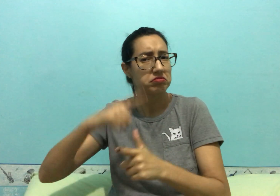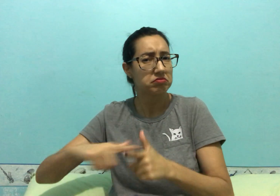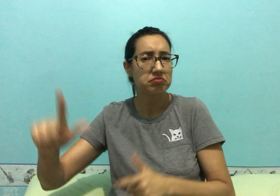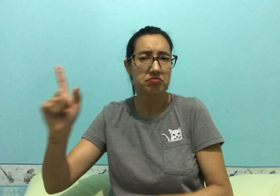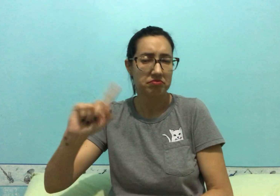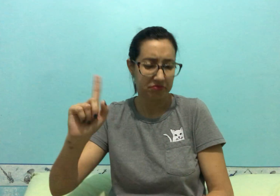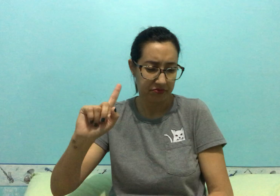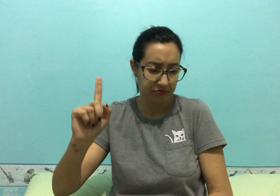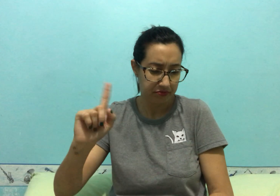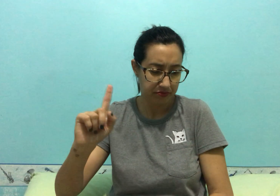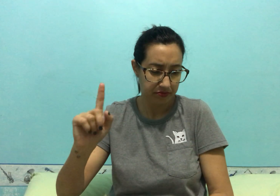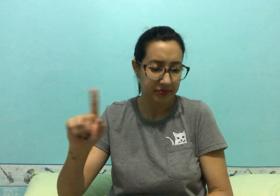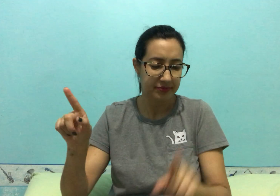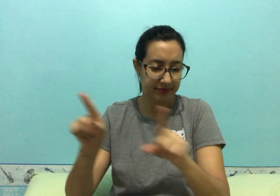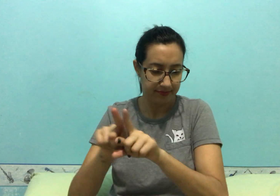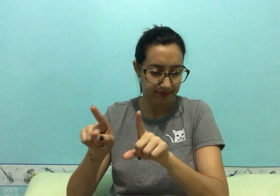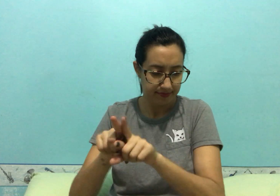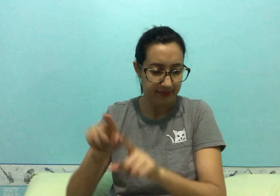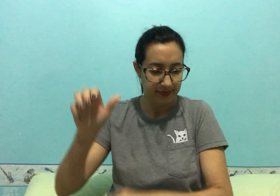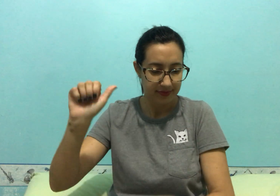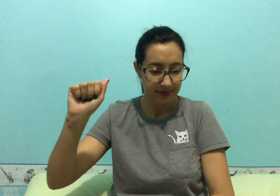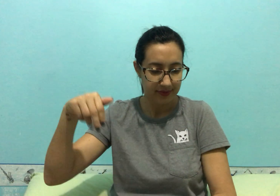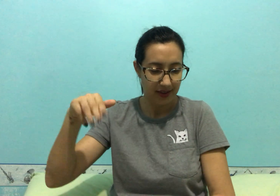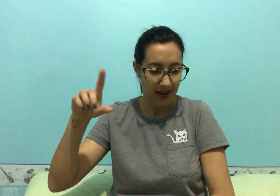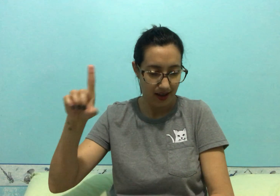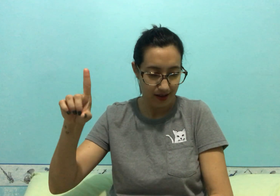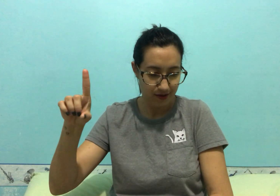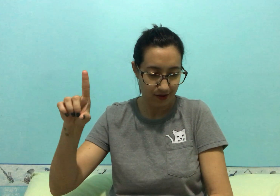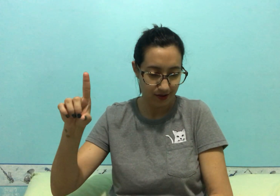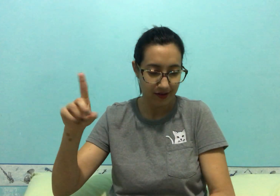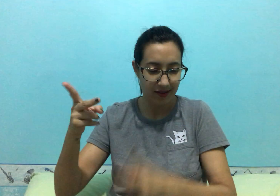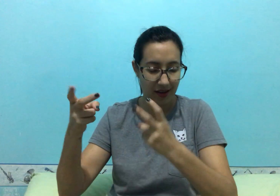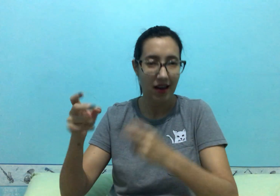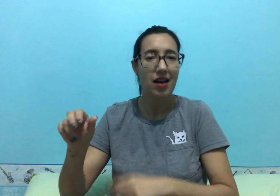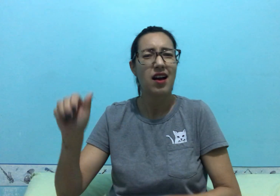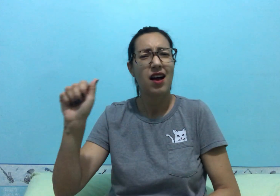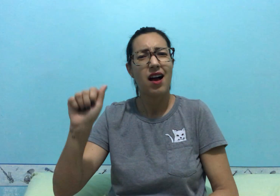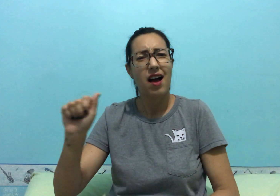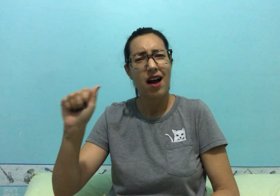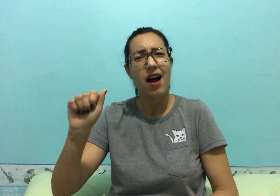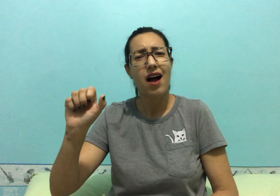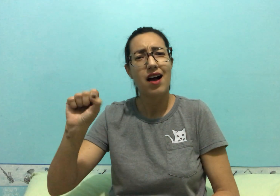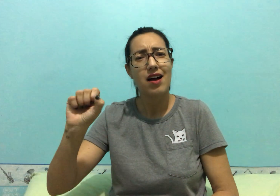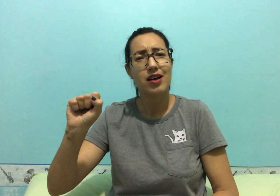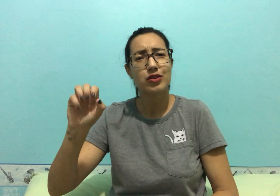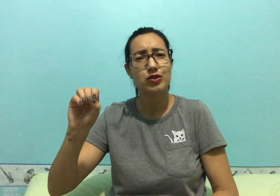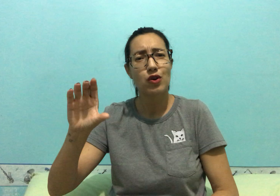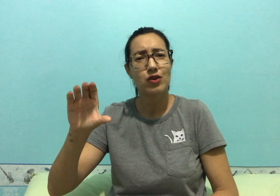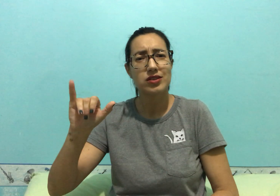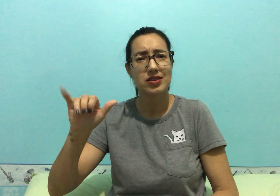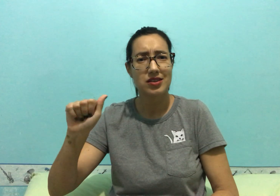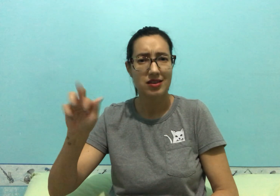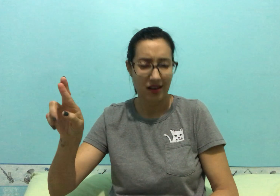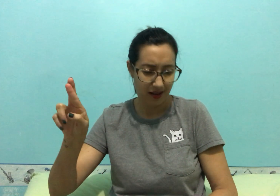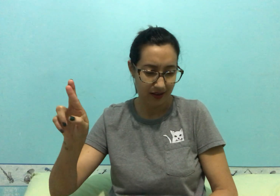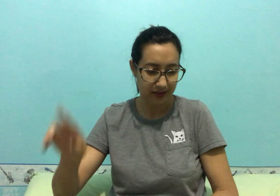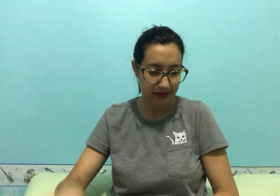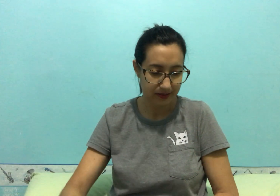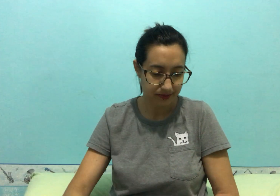mesma forma, AND eu posso associar com AND, né, sem problema, desde que seja uma sequência daquela mesma operação. E distributiva,